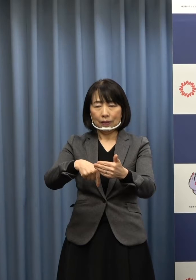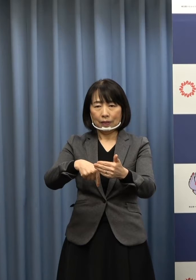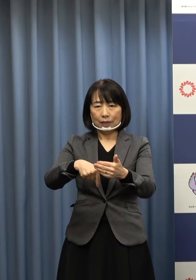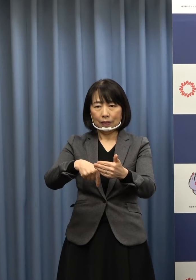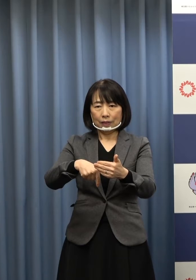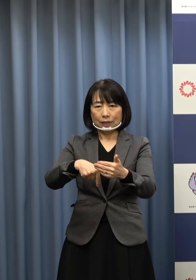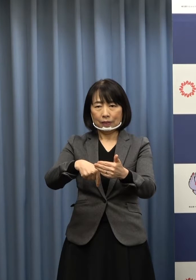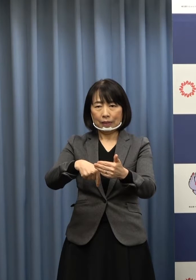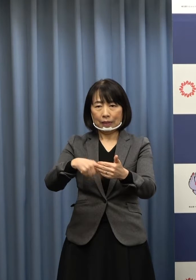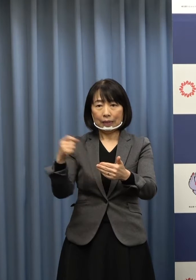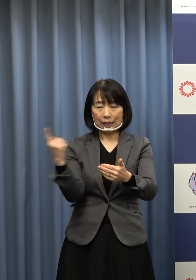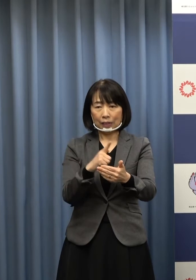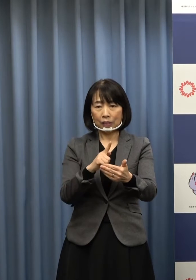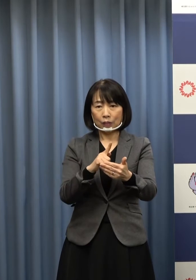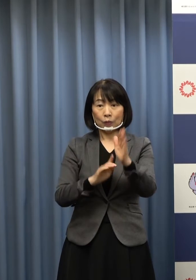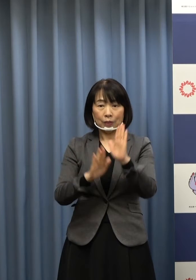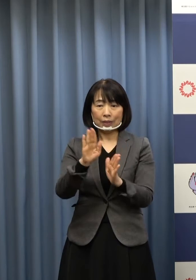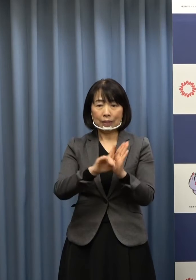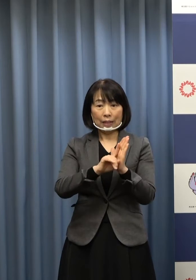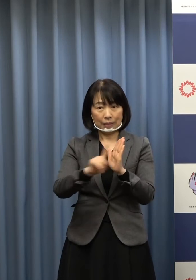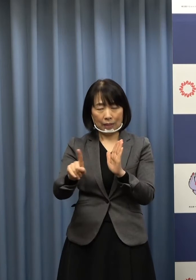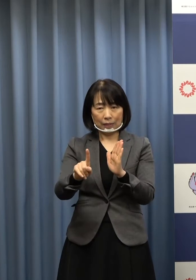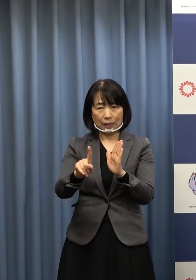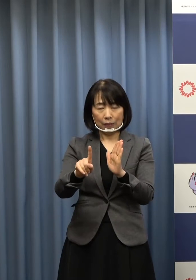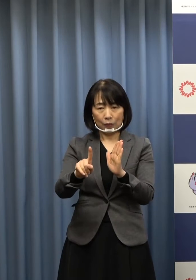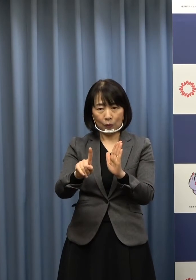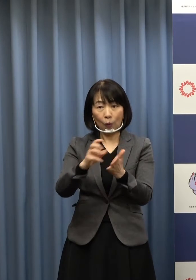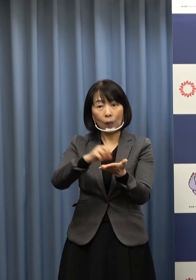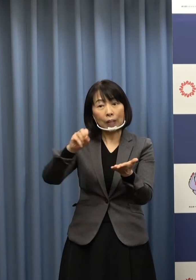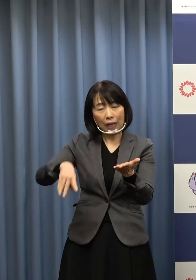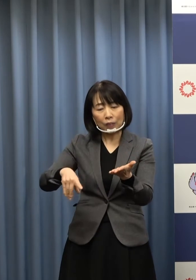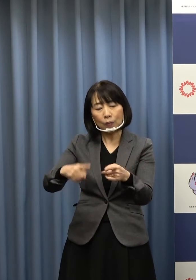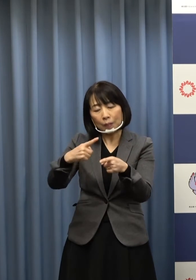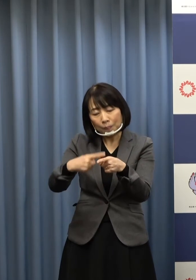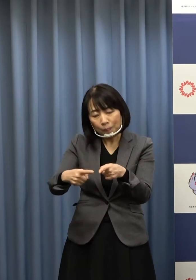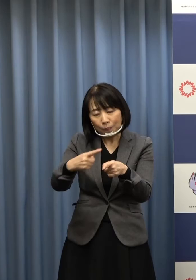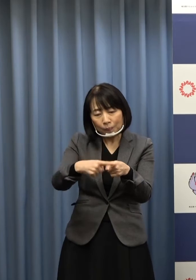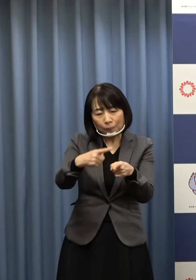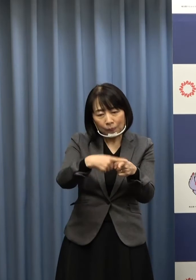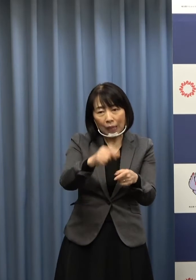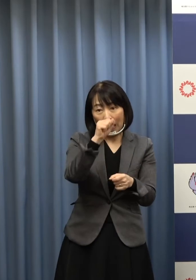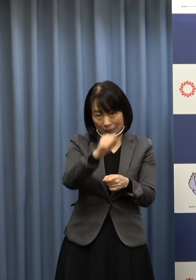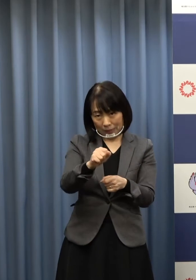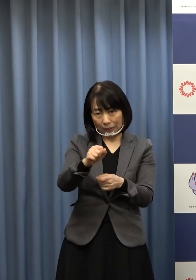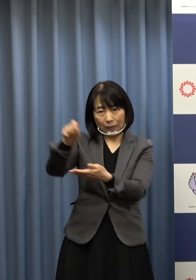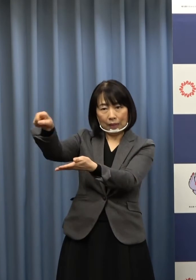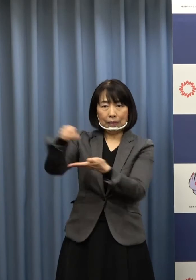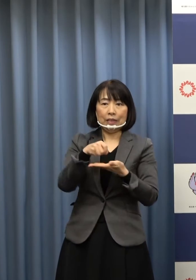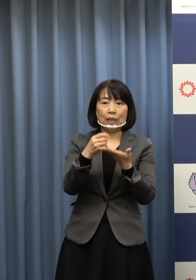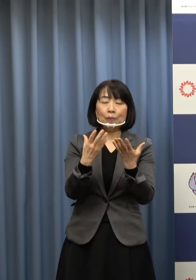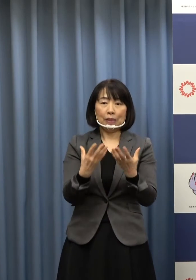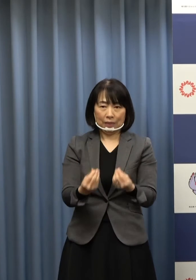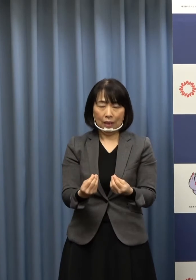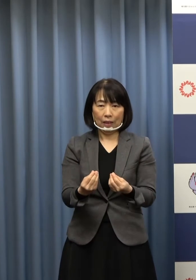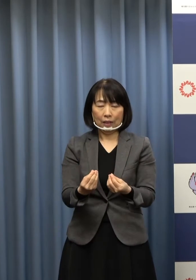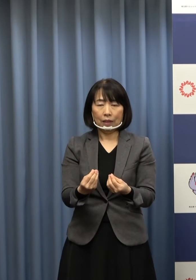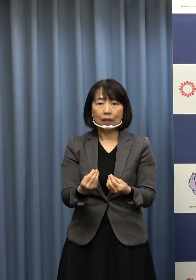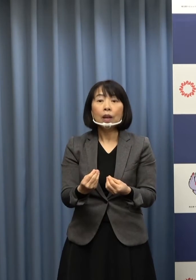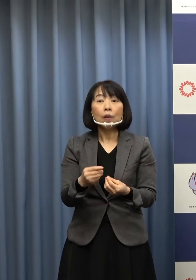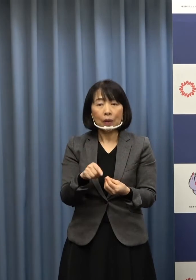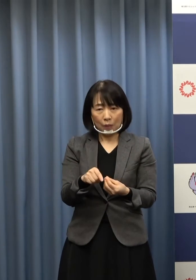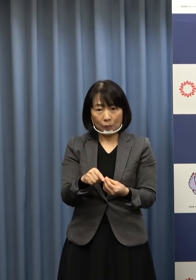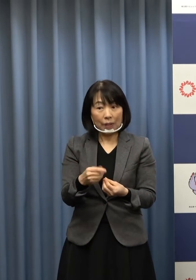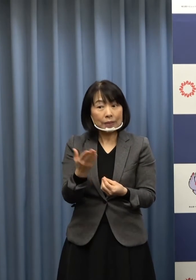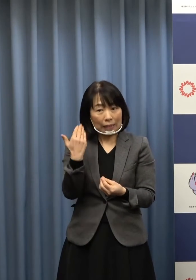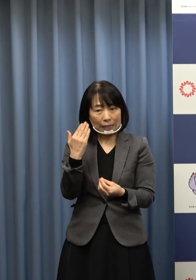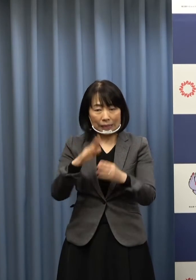解除についてなのか段階的にするべきだという意見が出てたかと思うんですけれども、これは想定としては先ほど知